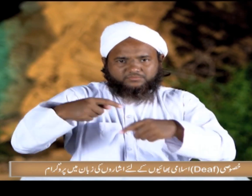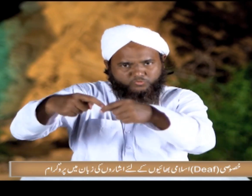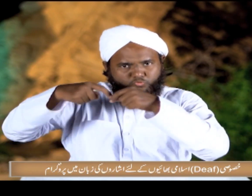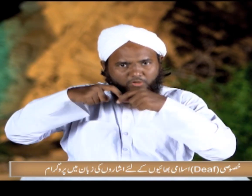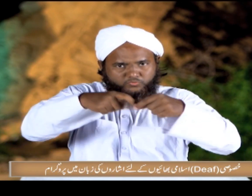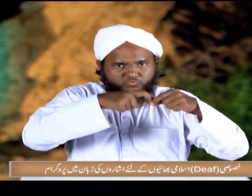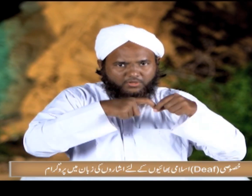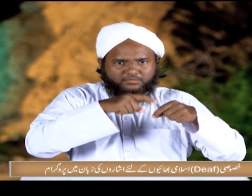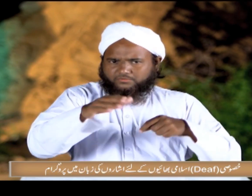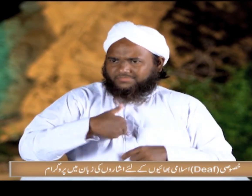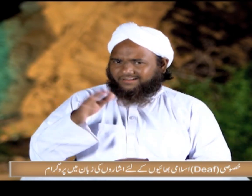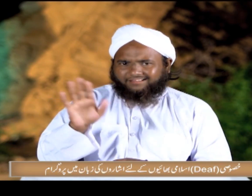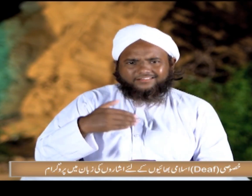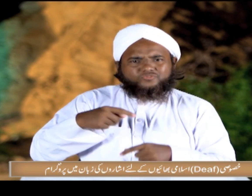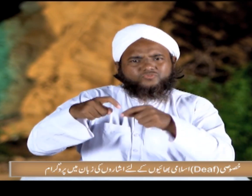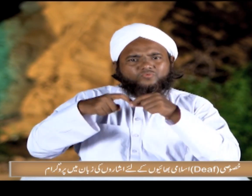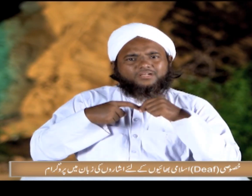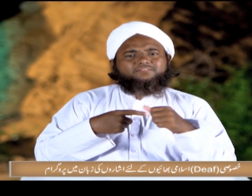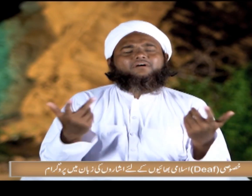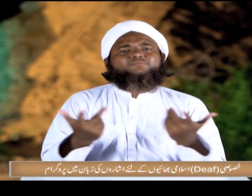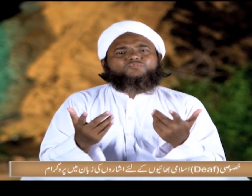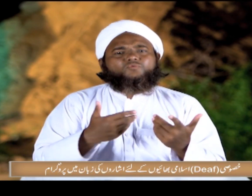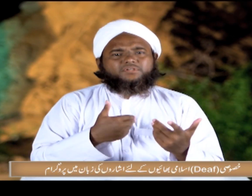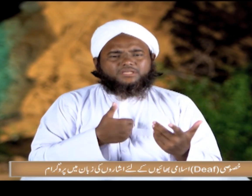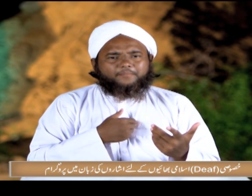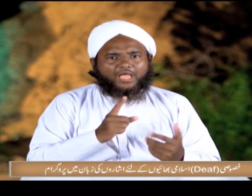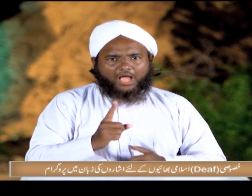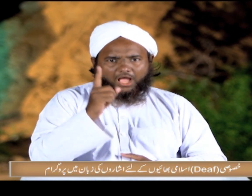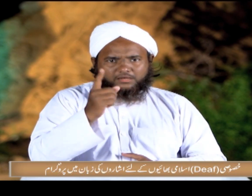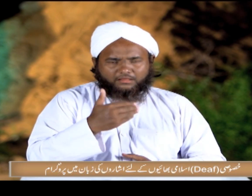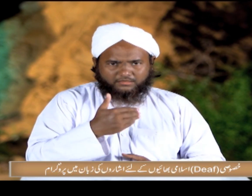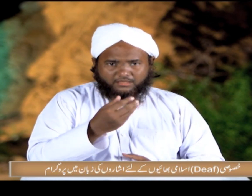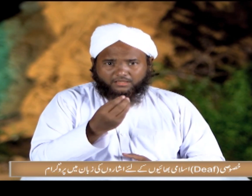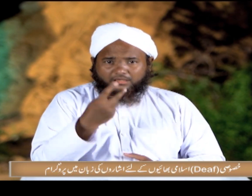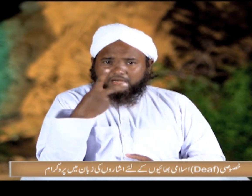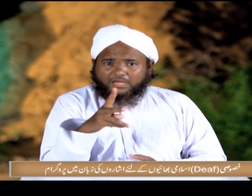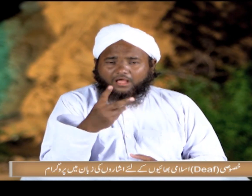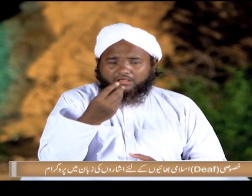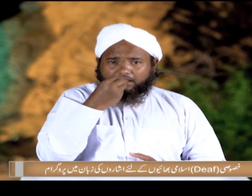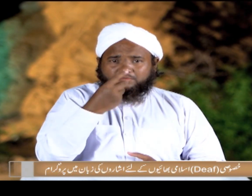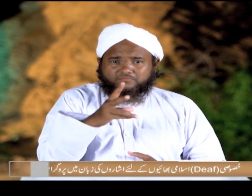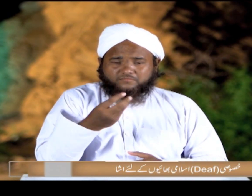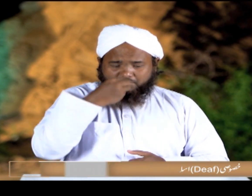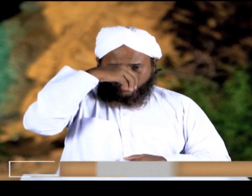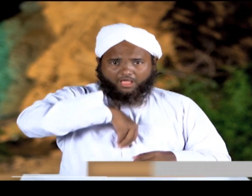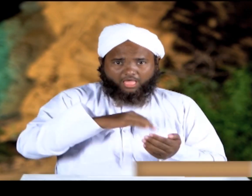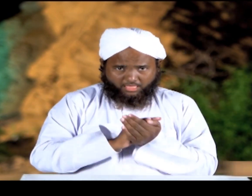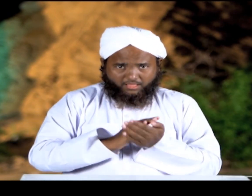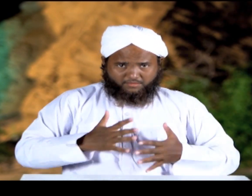عرض کیا، آپ مجھ سے سوالات فرما رہے ہیں حالانکہ میرے پیارے پروردگار کا پاک نام میرے پیٹ میں موجود ہے۔ اتنے میں غیب